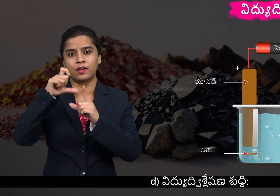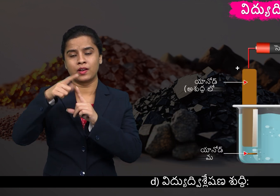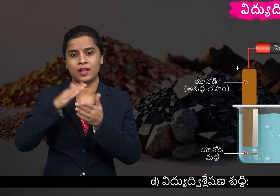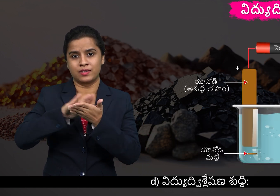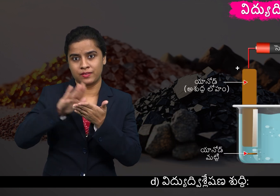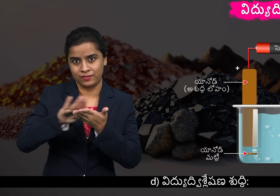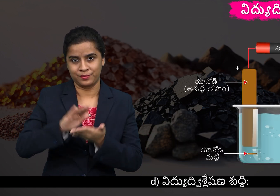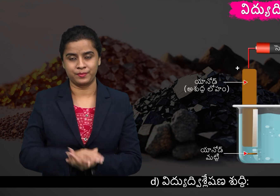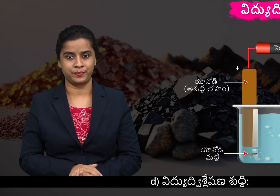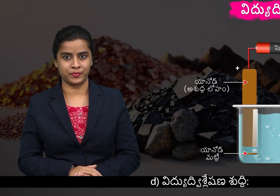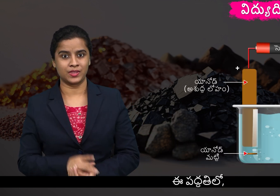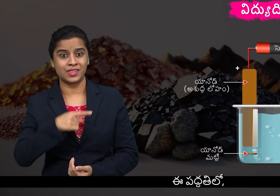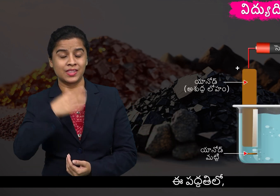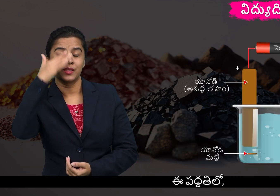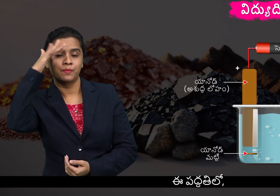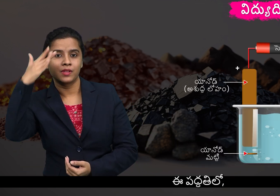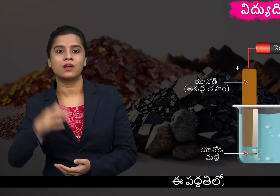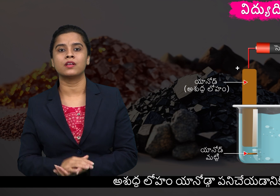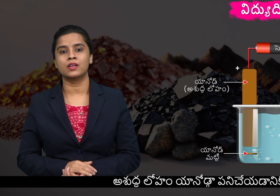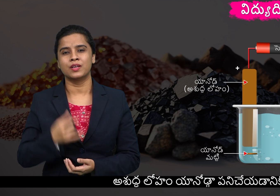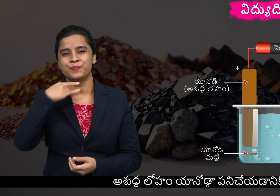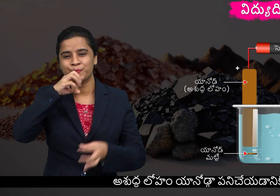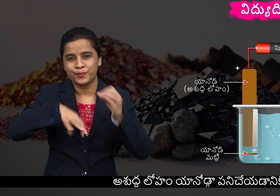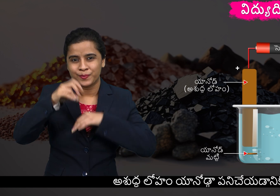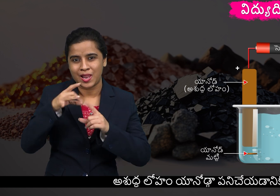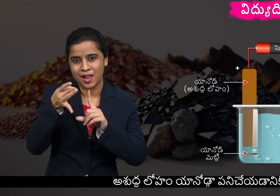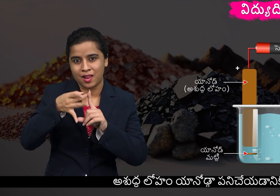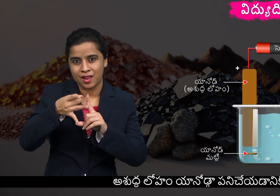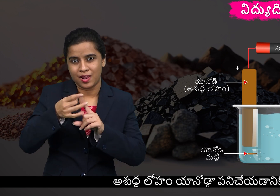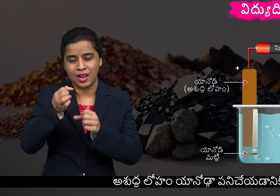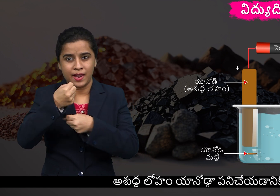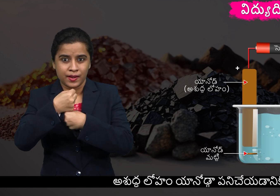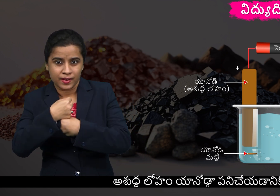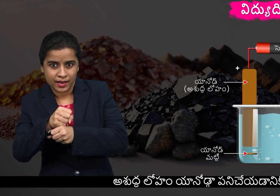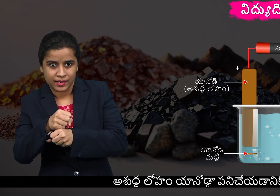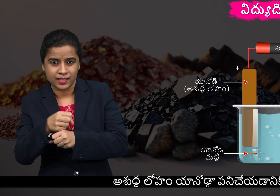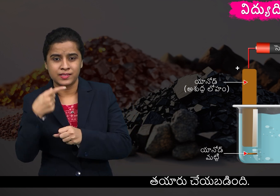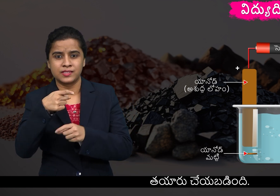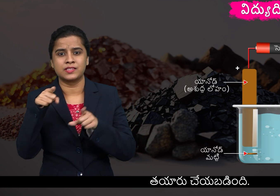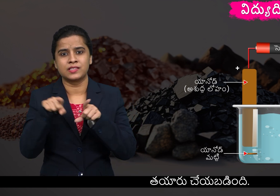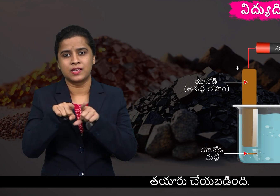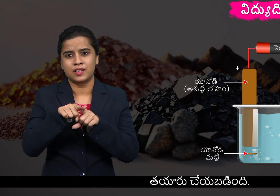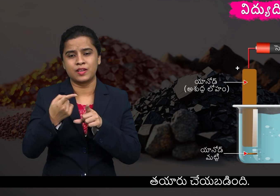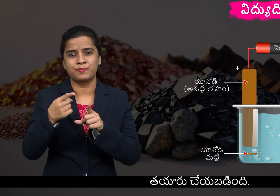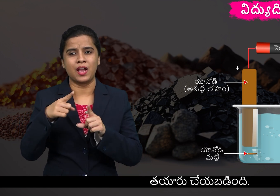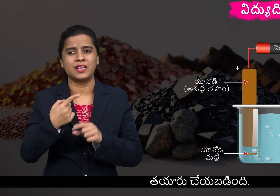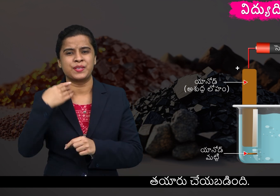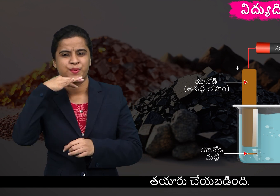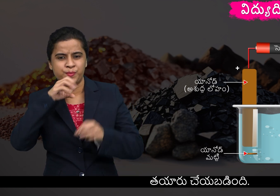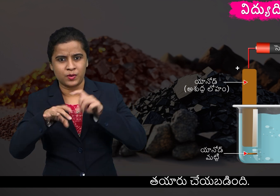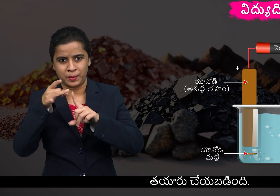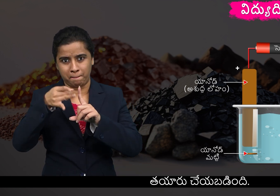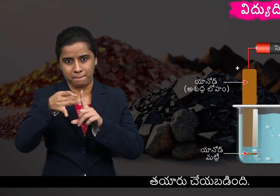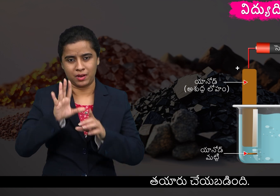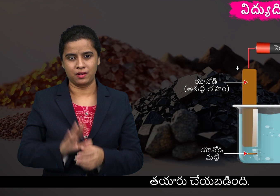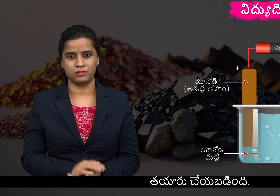విశ్లేషణ శుద్ధి. ఈ పద్ధతిలో అశుద్ధ లోహం యానోడ్గా పనిచేయడానికి తయారు చేయబడింది.